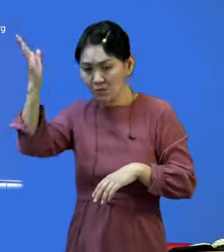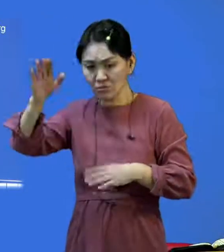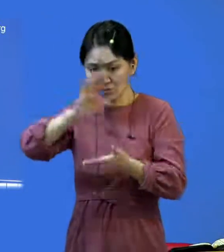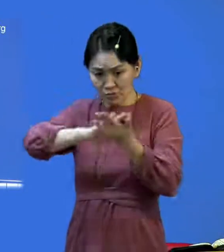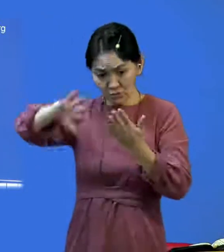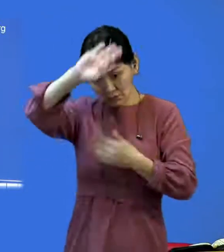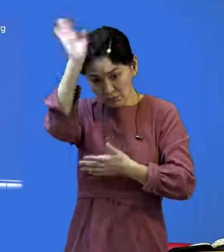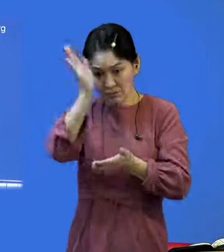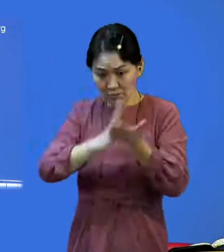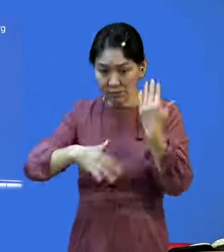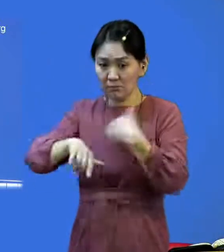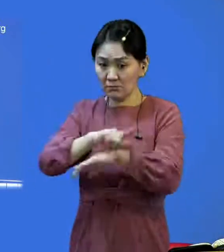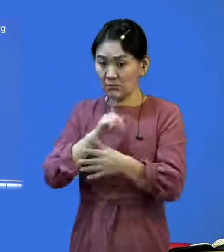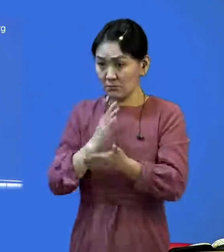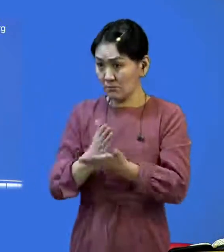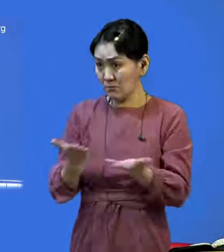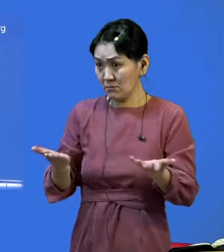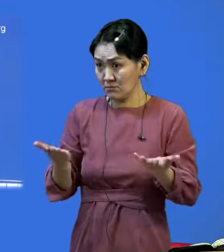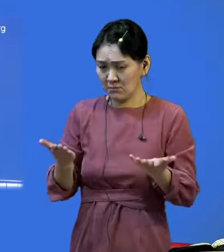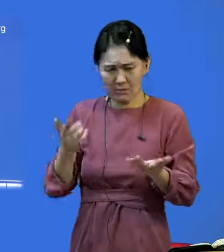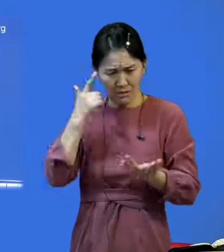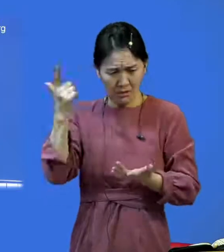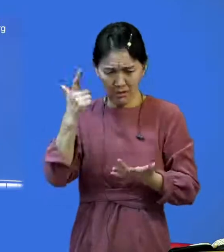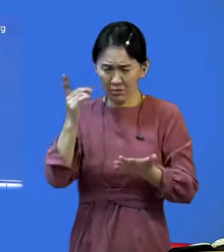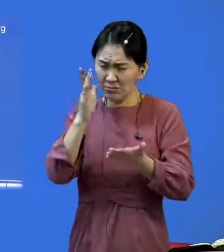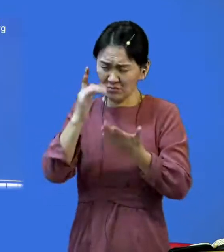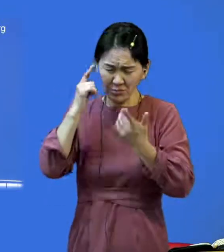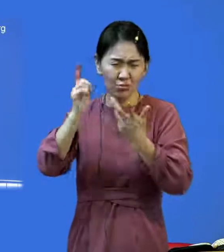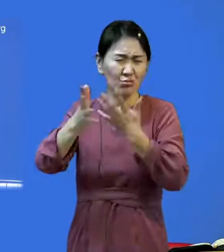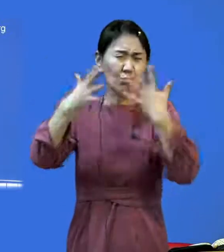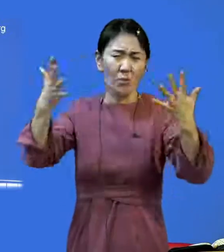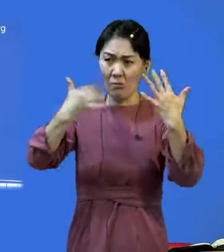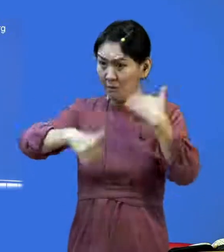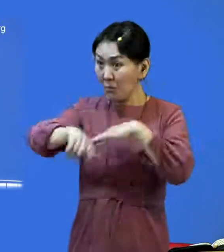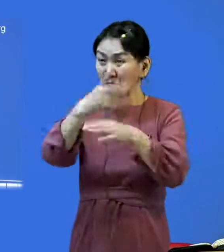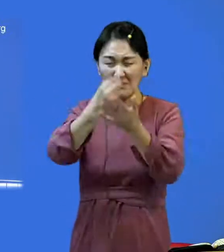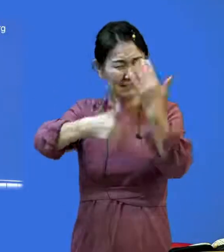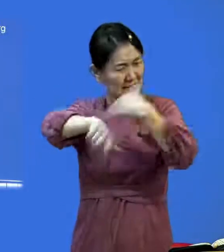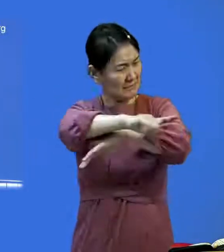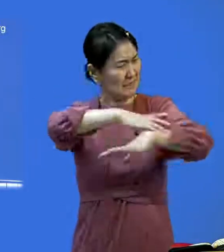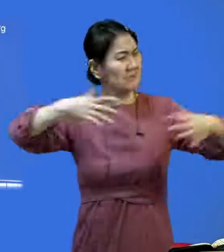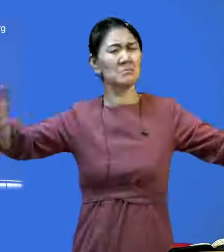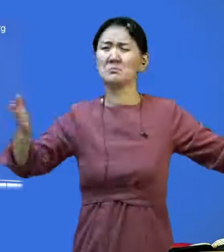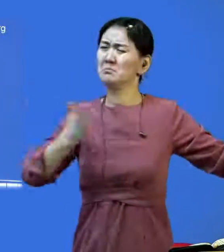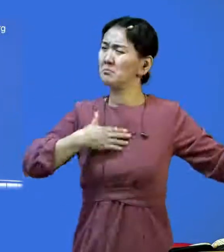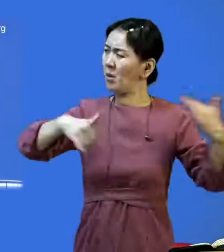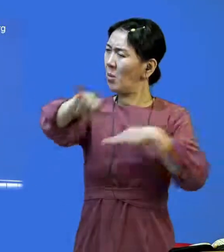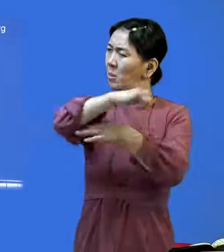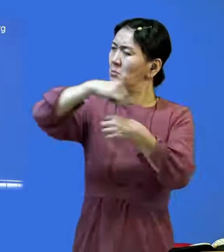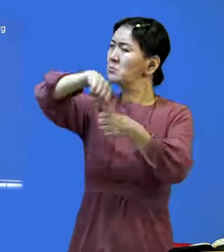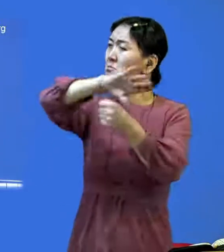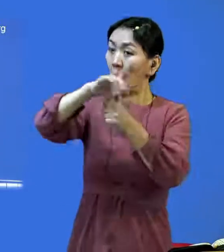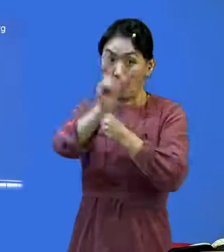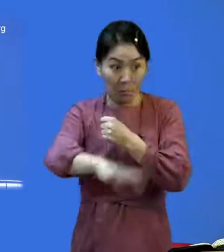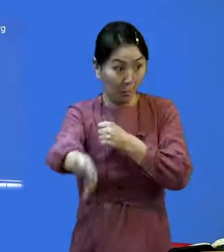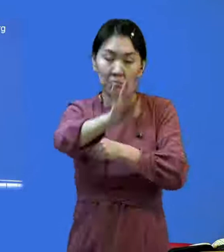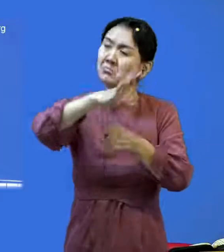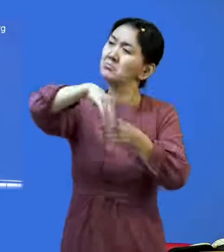байна. Тийм ээ хичнээн том газартай байсан ч ард түмэн байхгүй байх юм бол тэр том газар байлаа гэдэг ямар эрхтэй